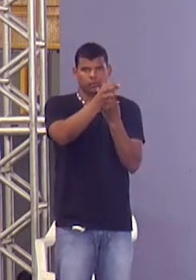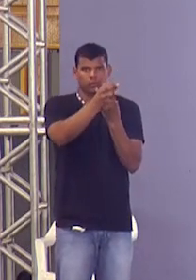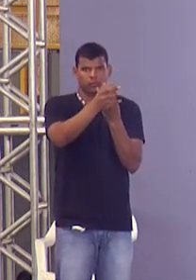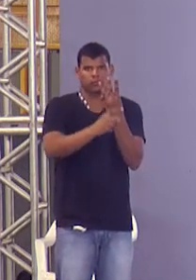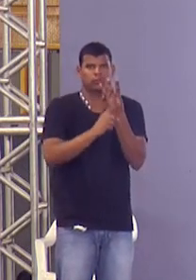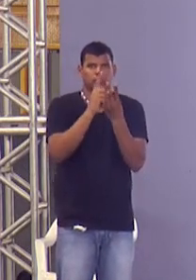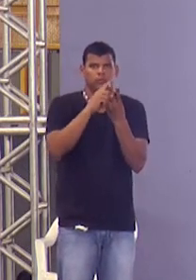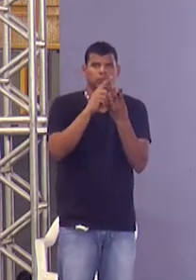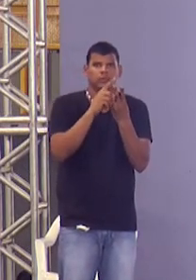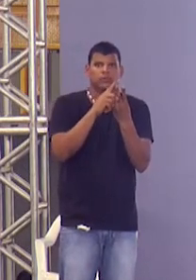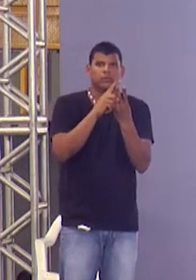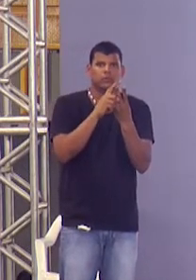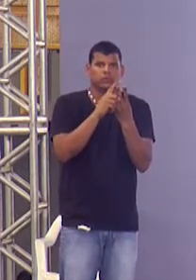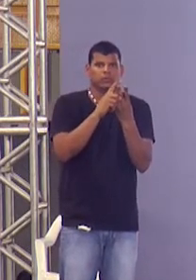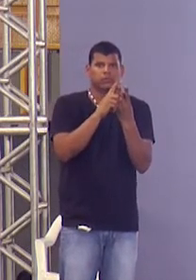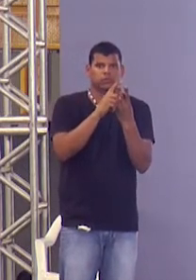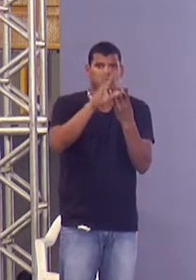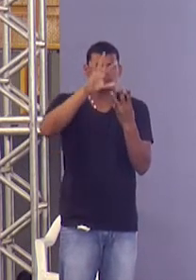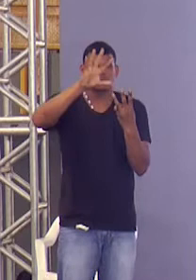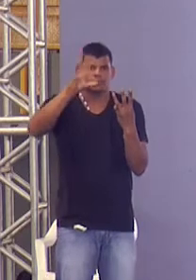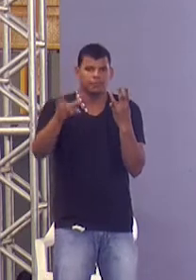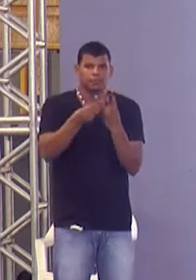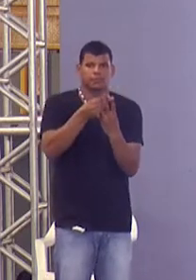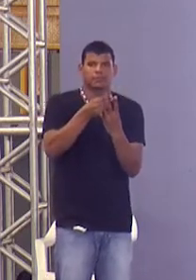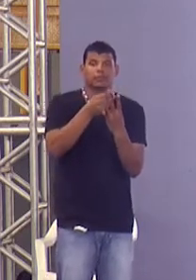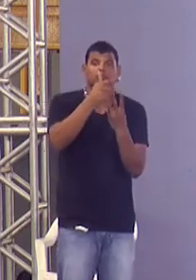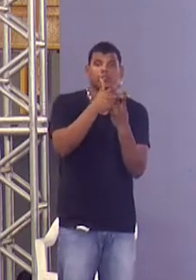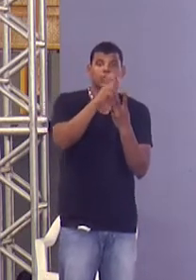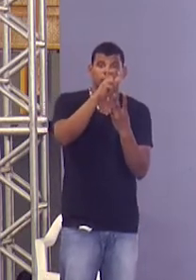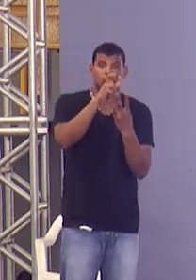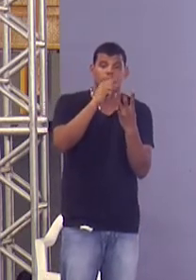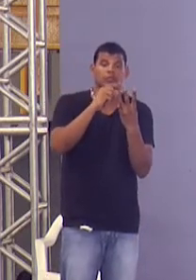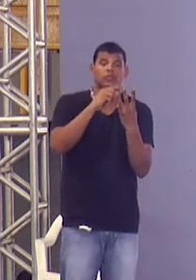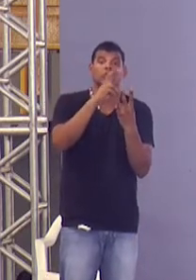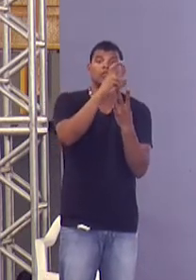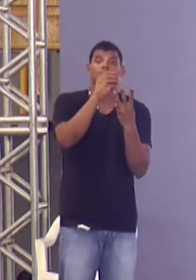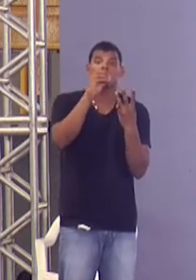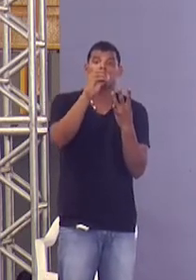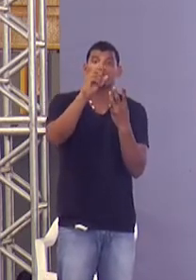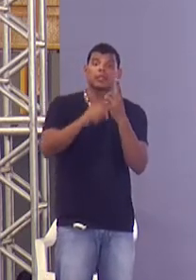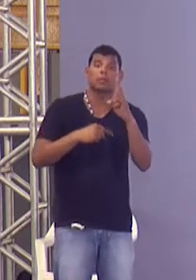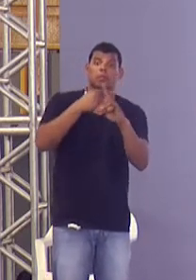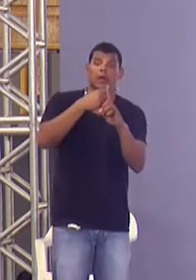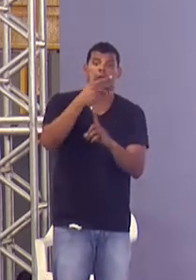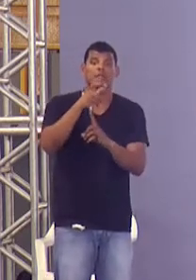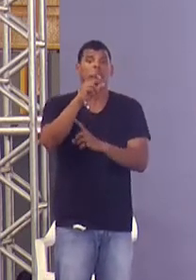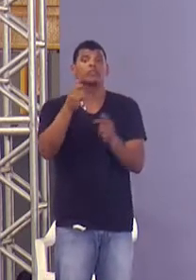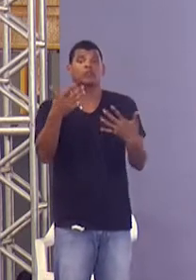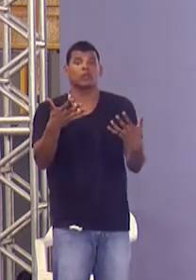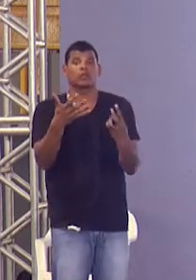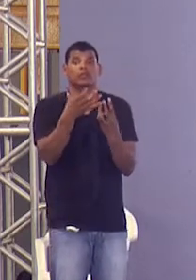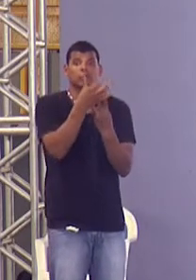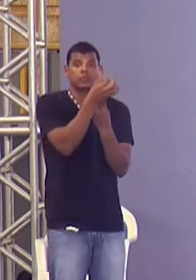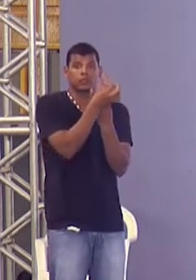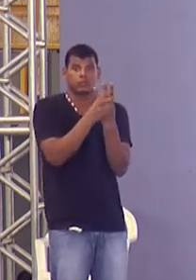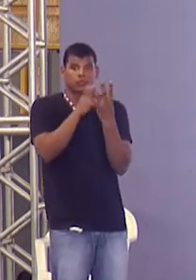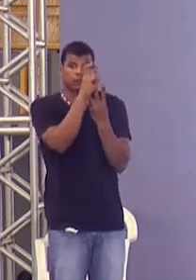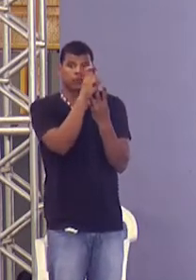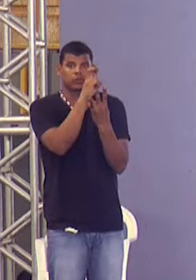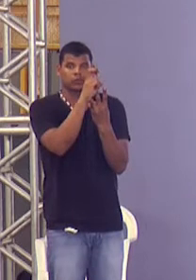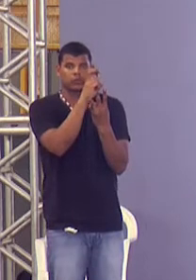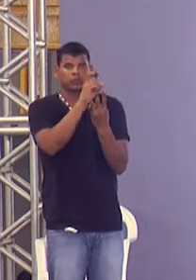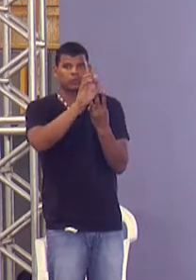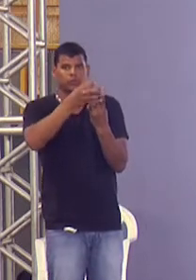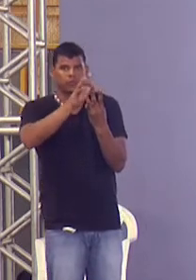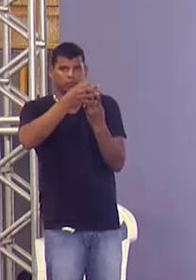ele quer que eu adicione 15 unidades ao subtraendo. O subtraendo é 50, aí eu vou somar